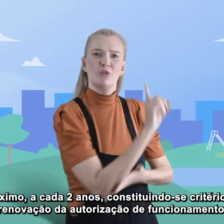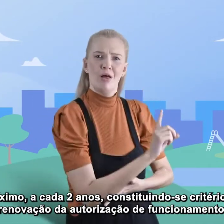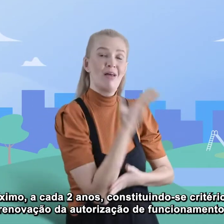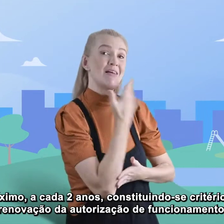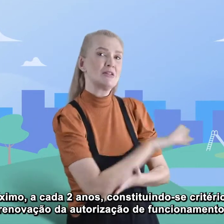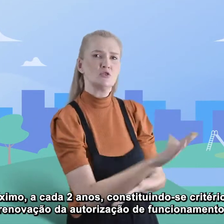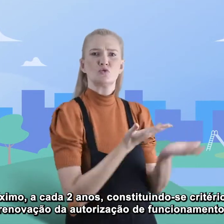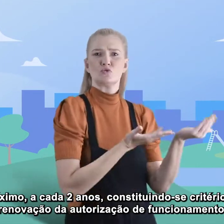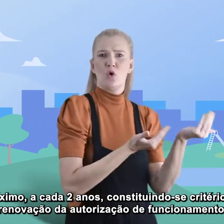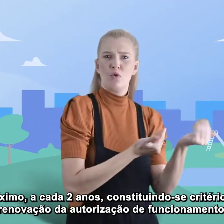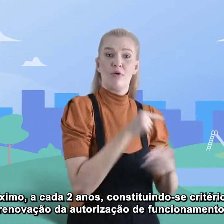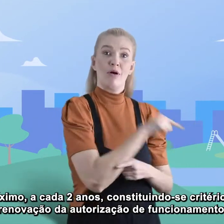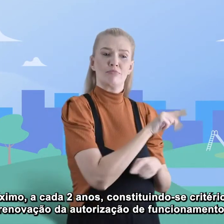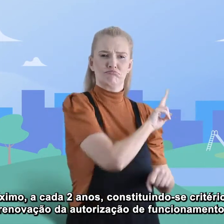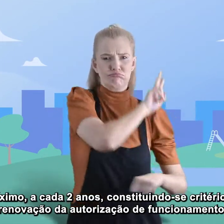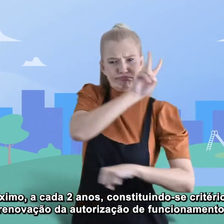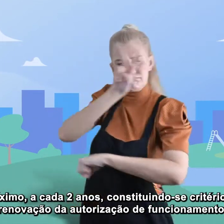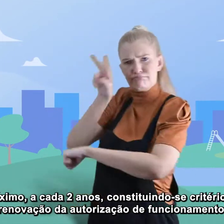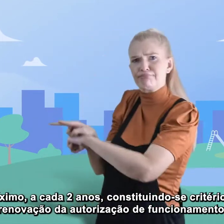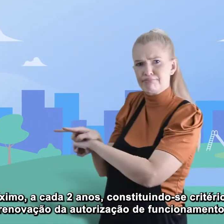renovação da autorização de funcionamento.